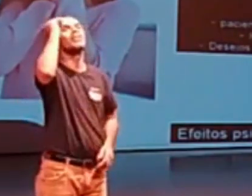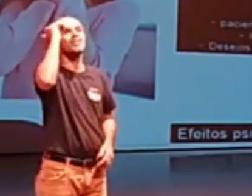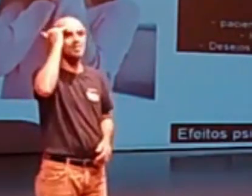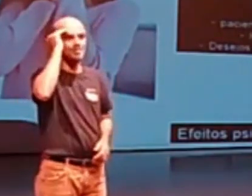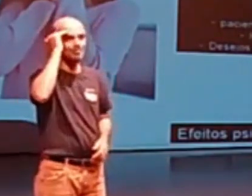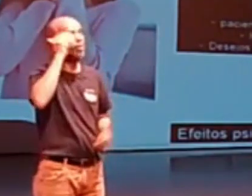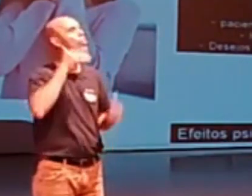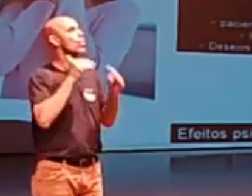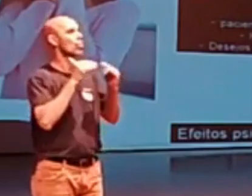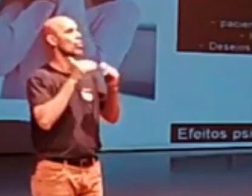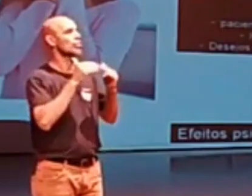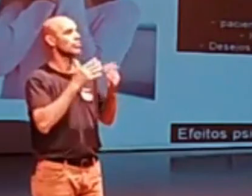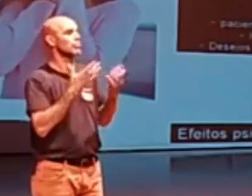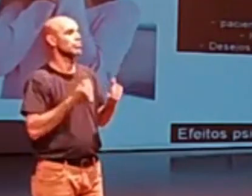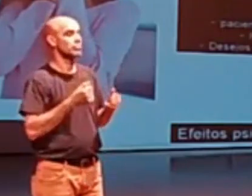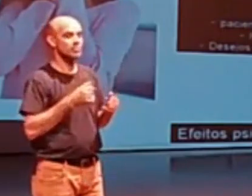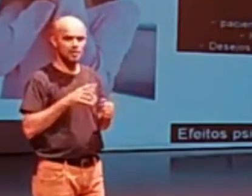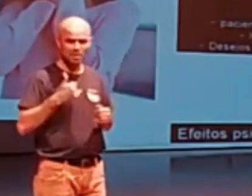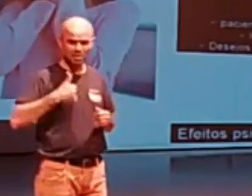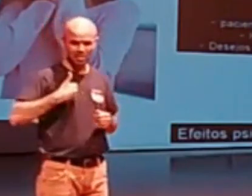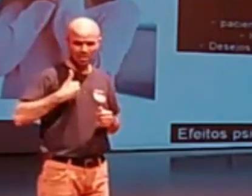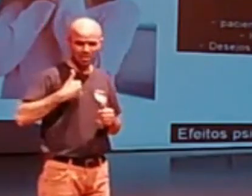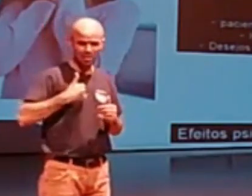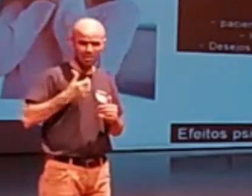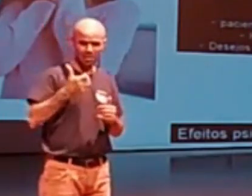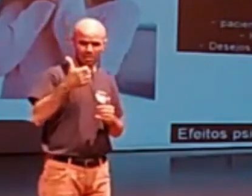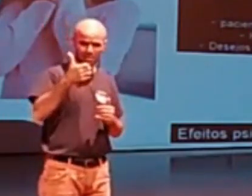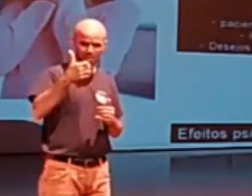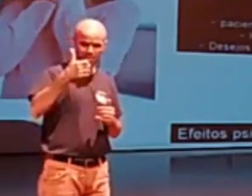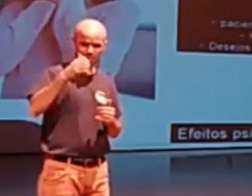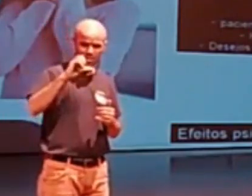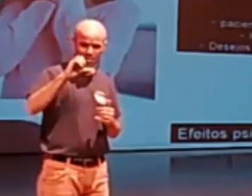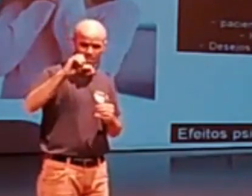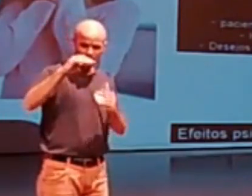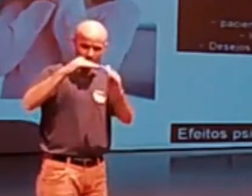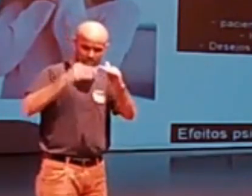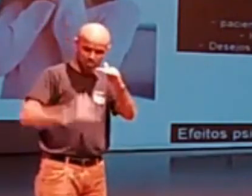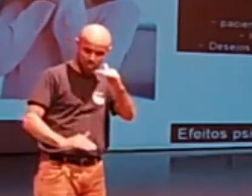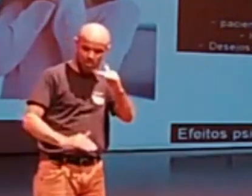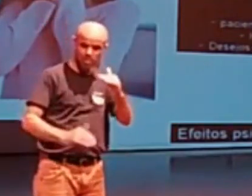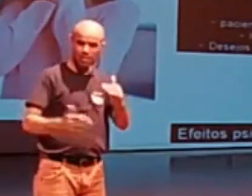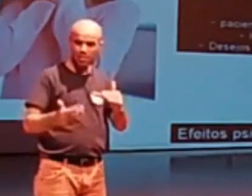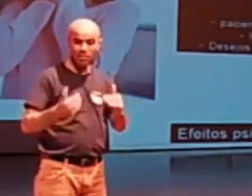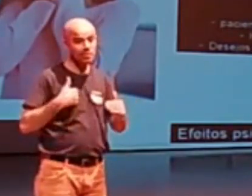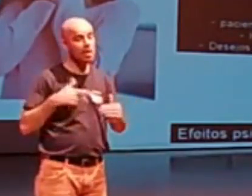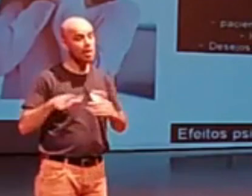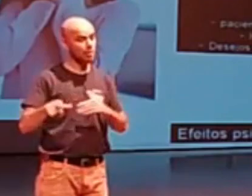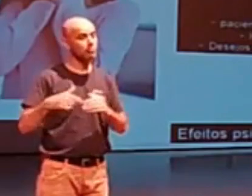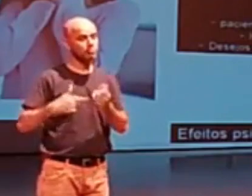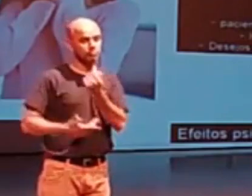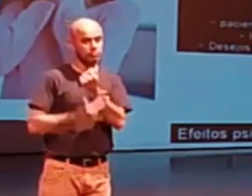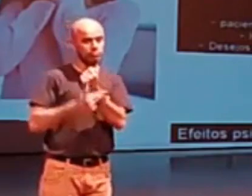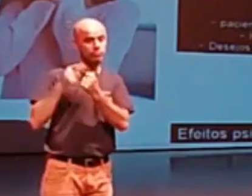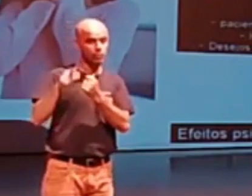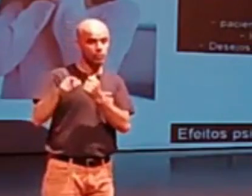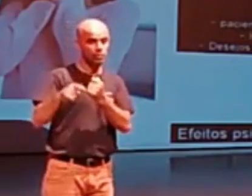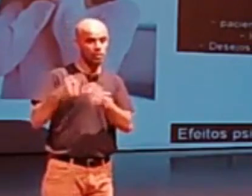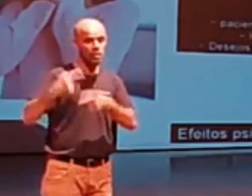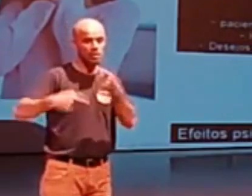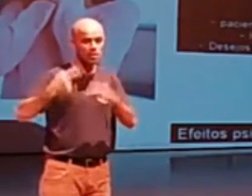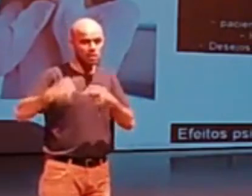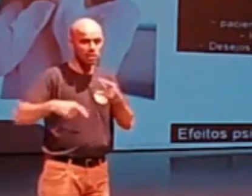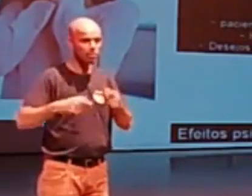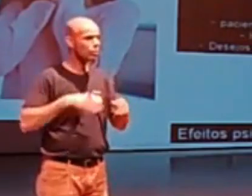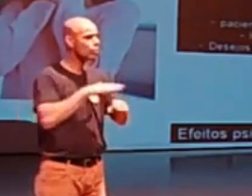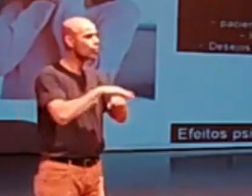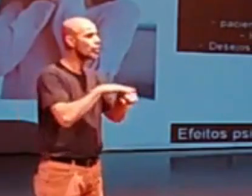tem que concordar. Mas ela é menor de idade. Não tem problema. Eu quero que ela escute, que é o corpo dela que eu vou acabar invadindo. E por que você conversa tanto com o